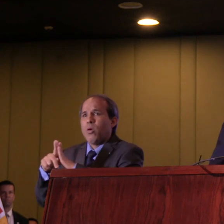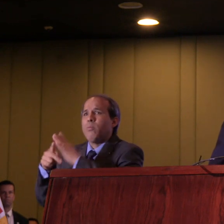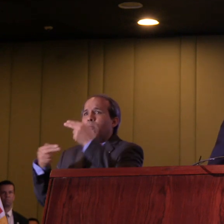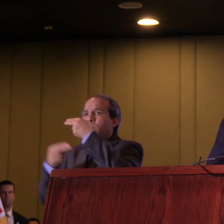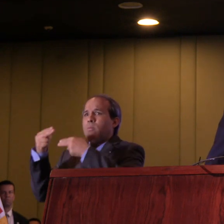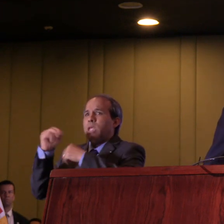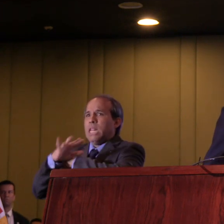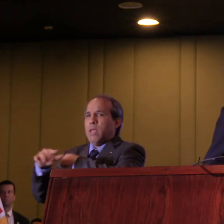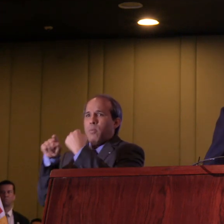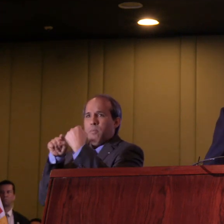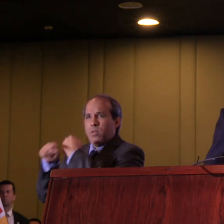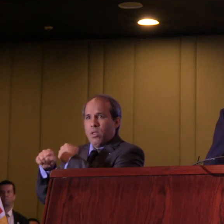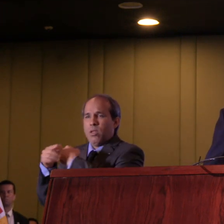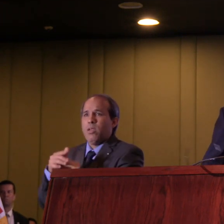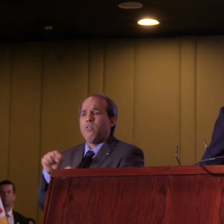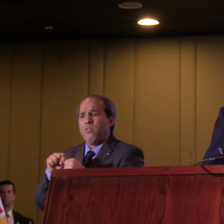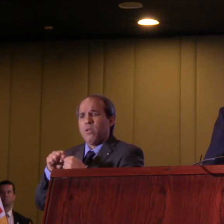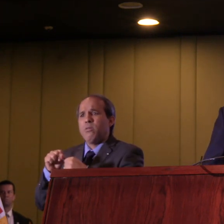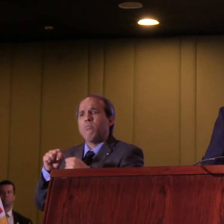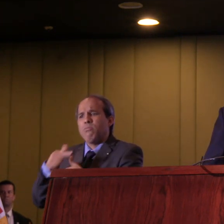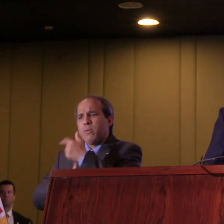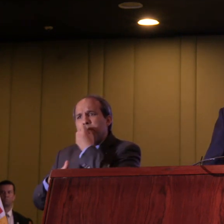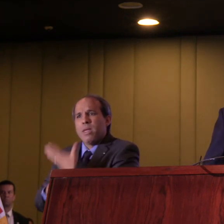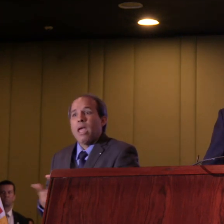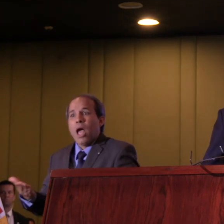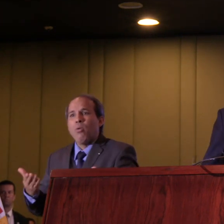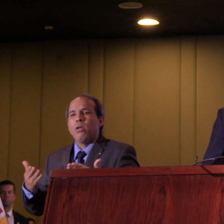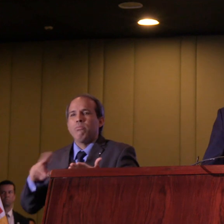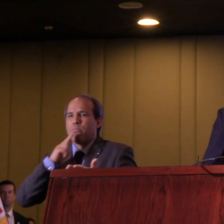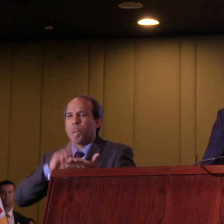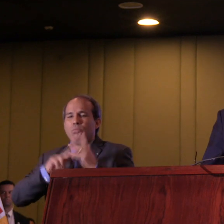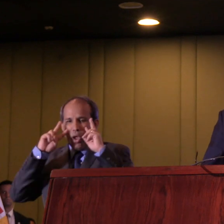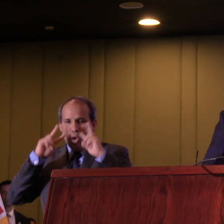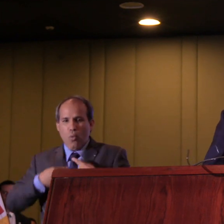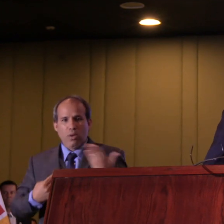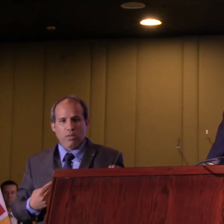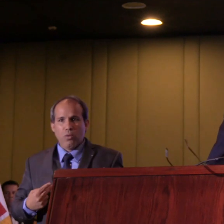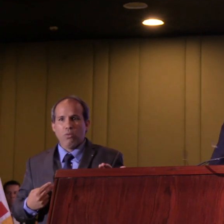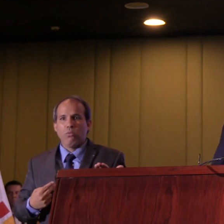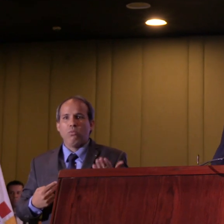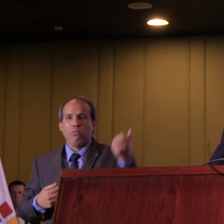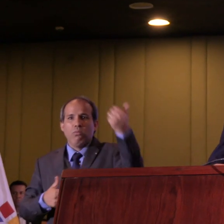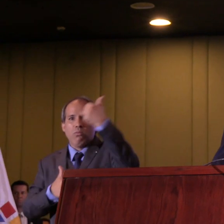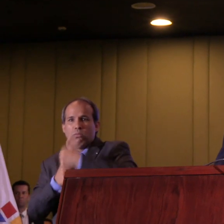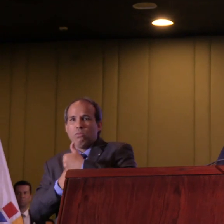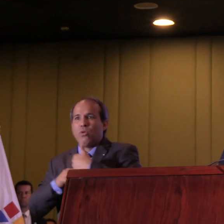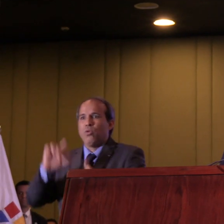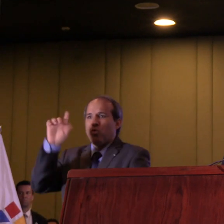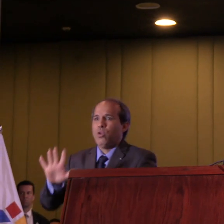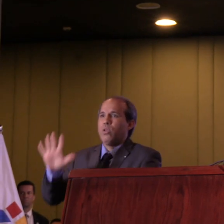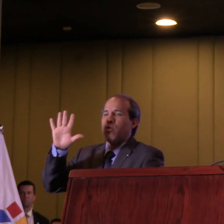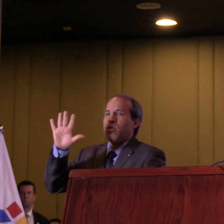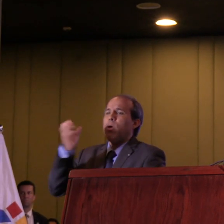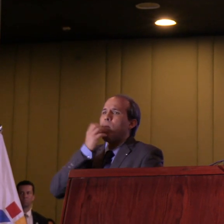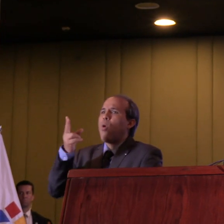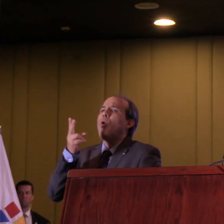Binacional, e fez um bom trabalho, e agora foi reconhecido para dar prosseguimento às boas